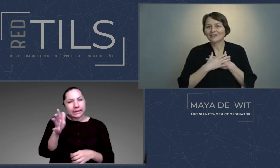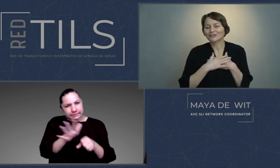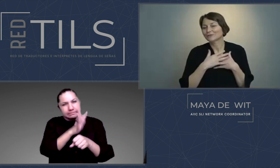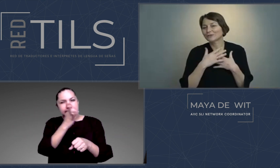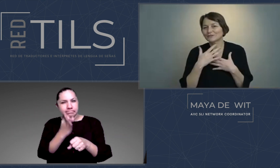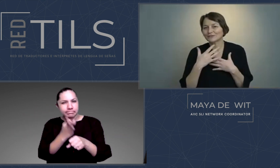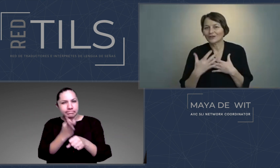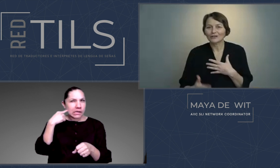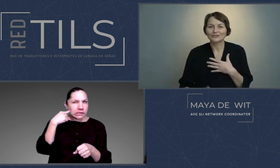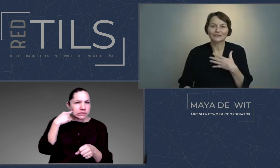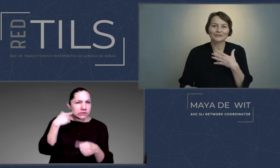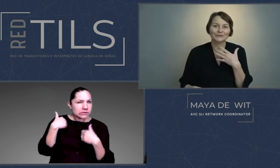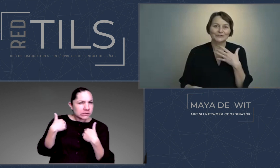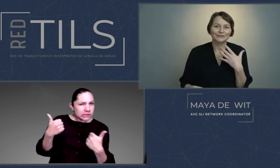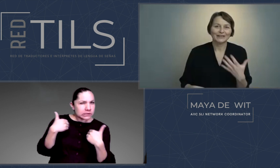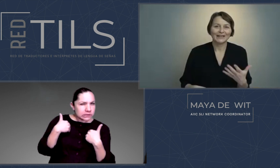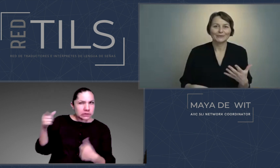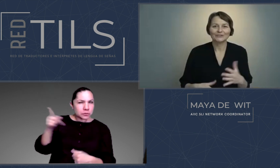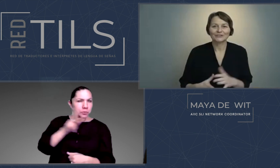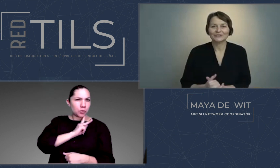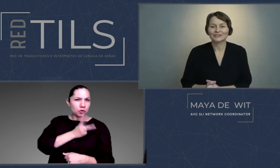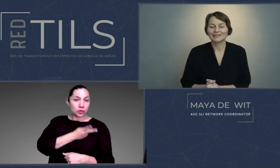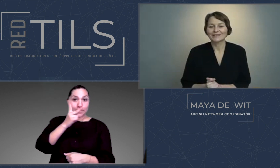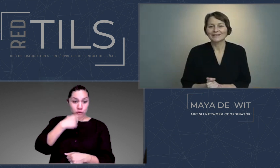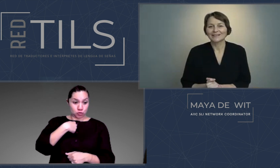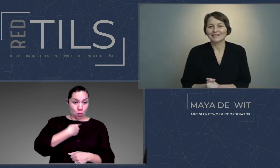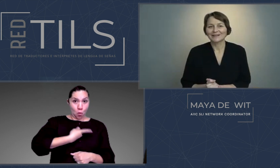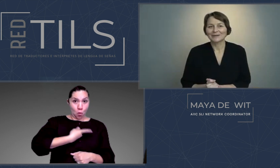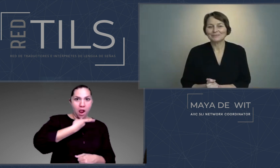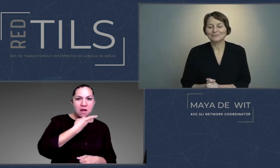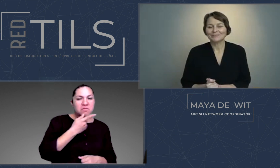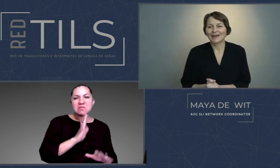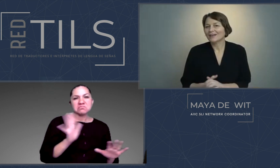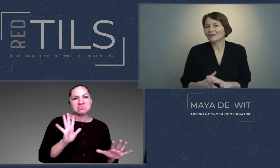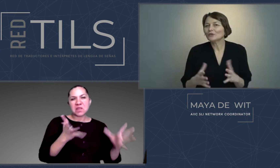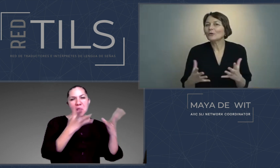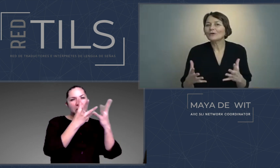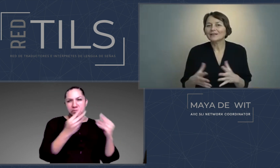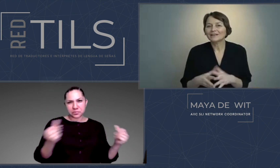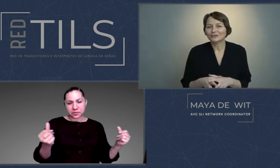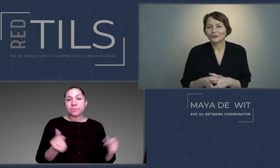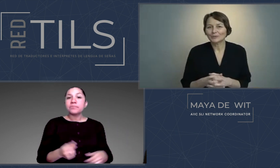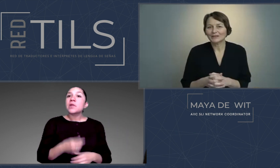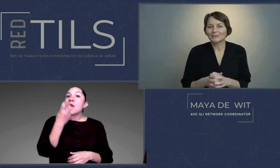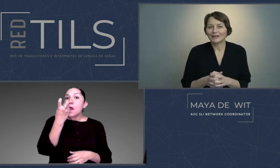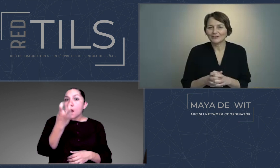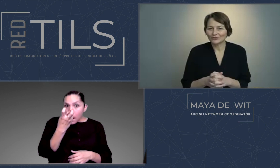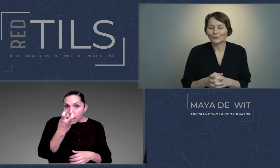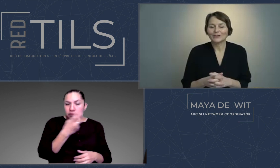Pero tengo una gran pasión por distintas culturas, por distintos países,